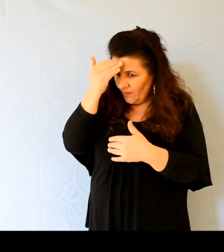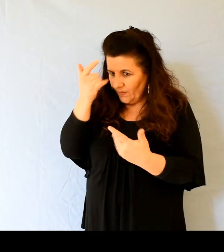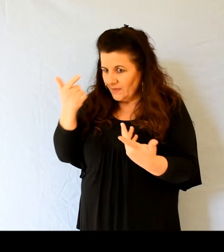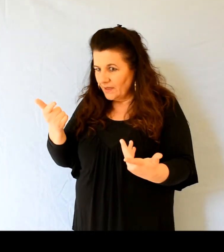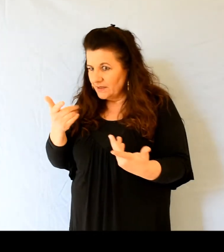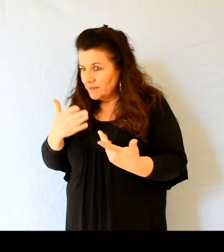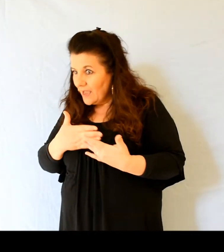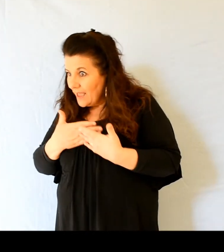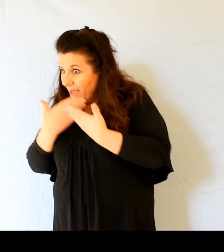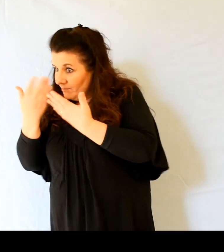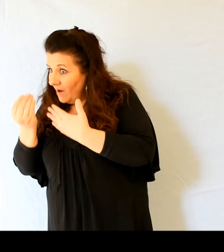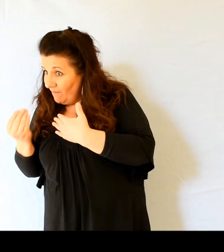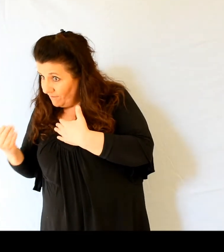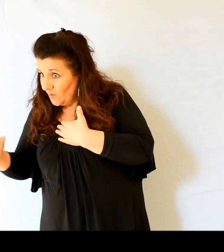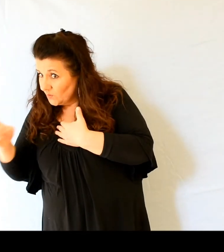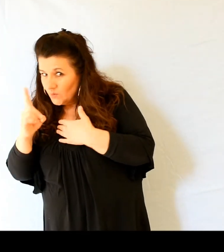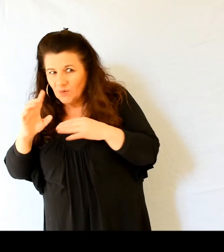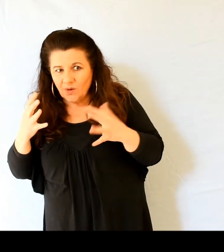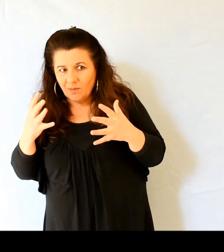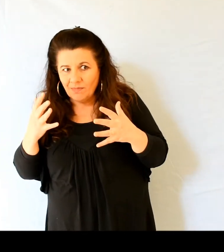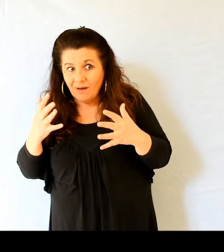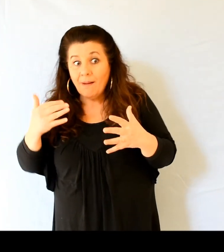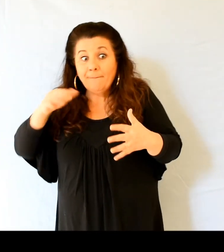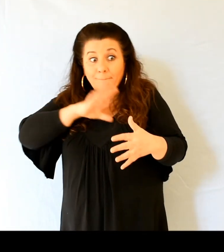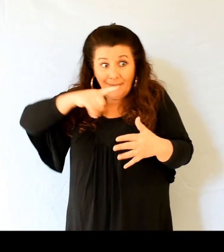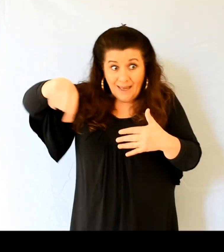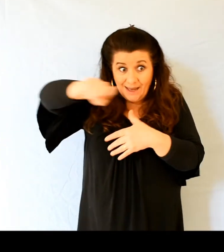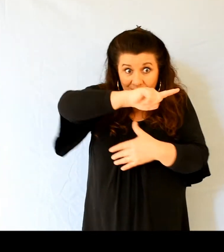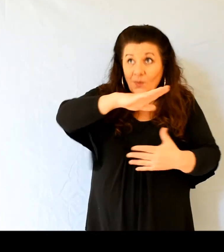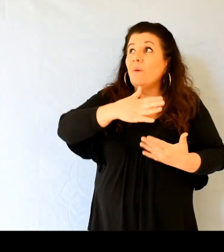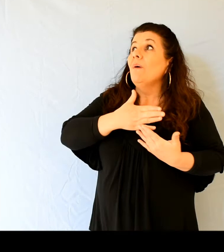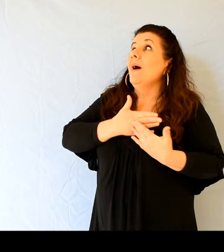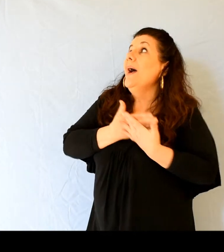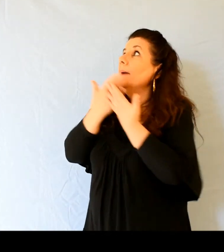Lorsque nous aimons Dieu et que nous accomplissons ses commandements,